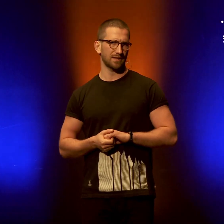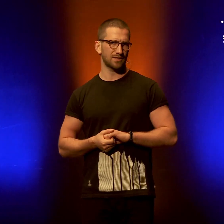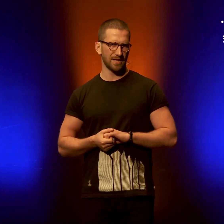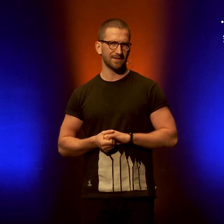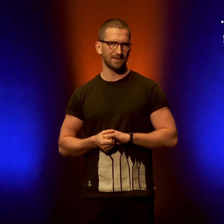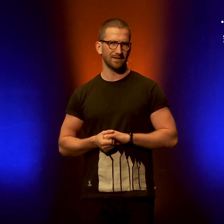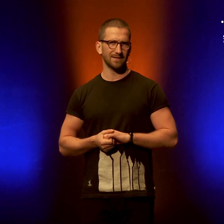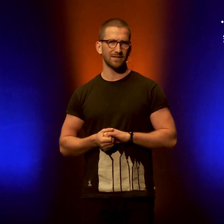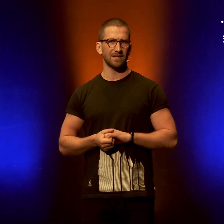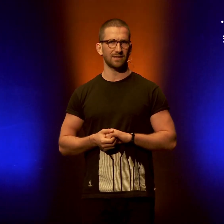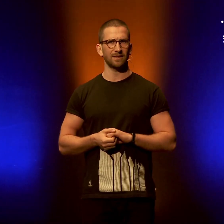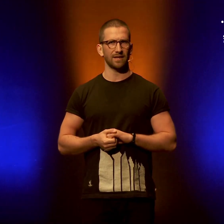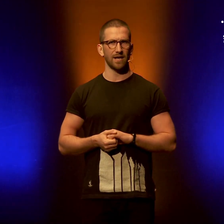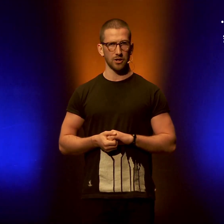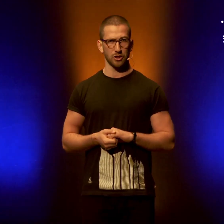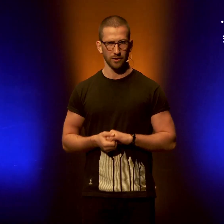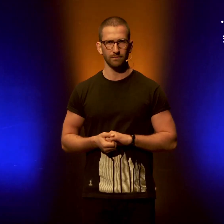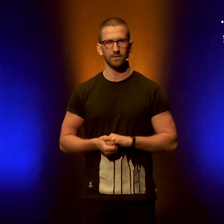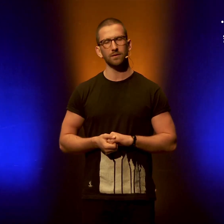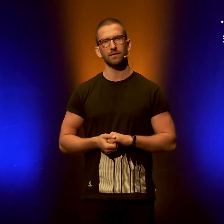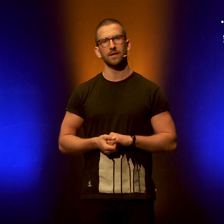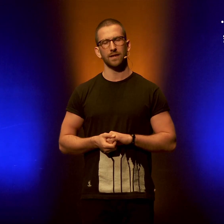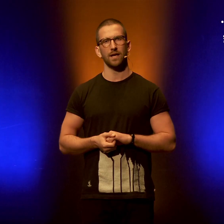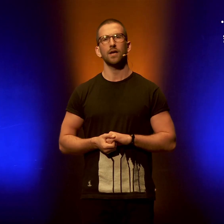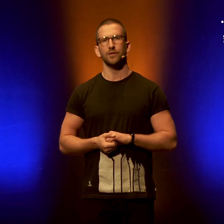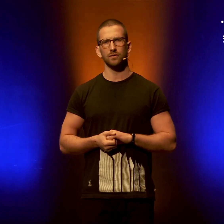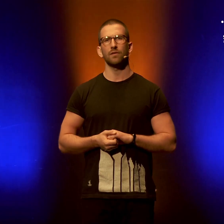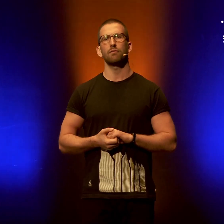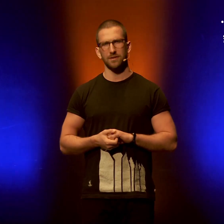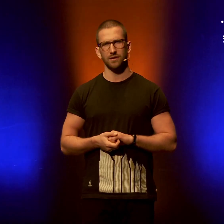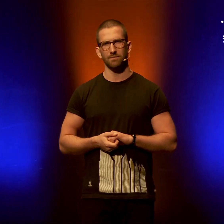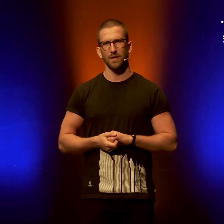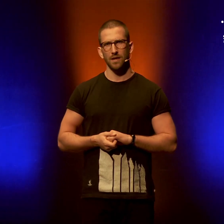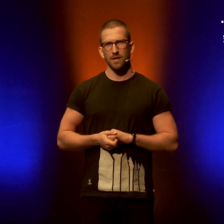ponieważ jazz nie zaczyna się na literę J, tylko na literę J